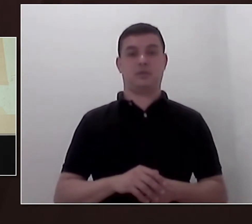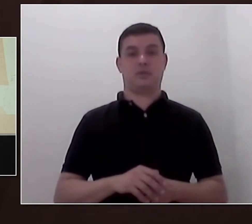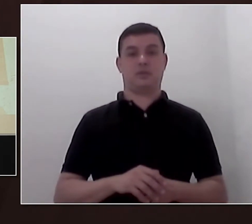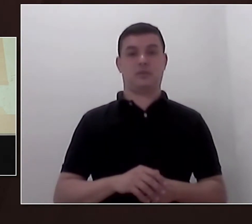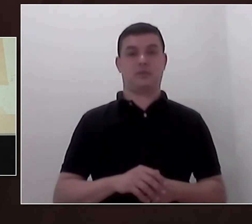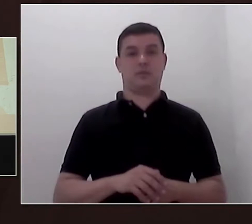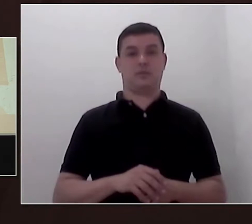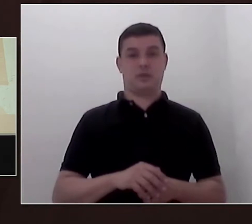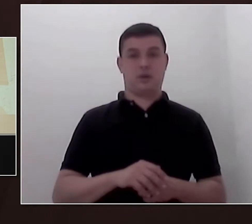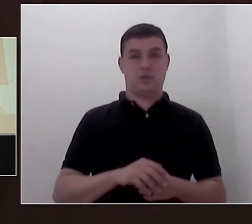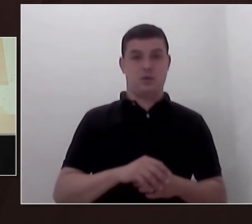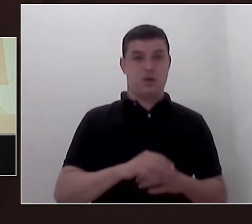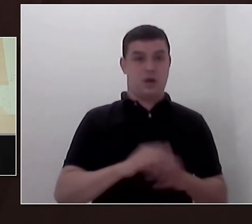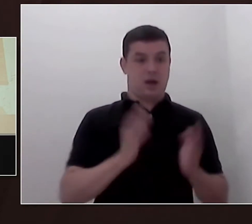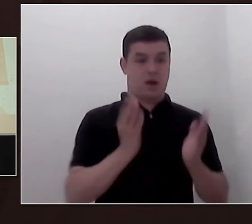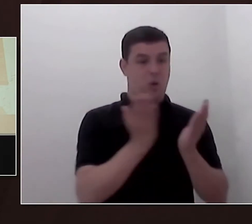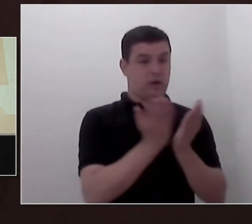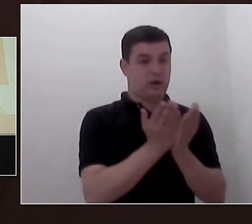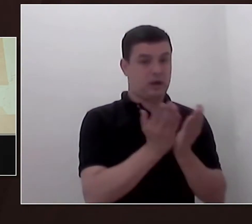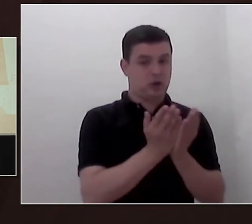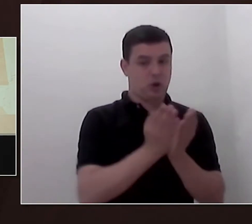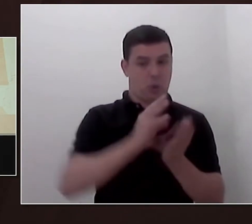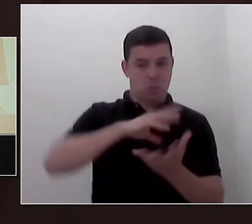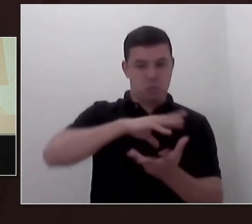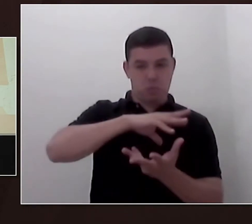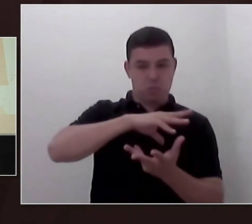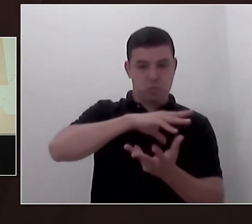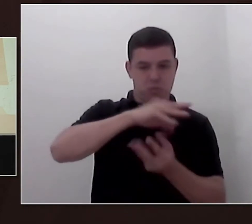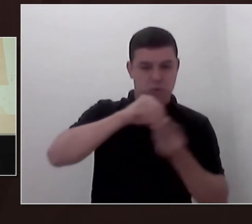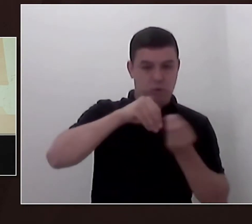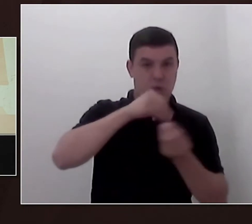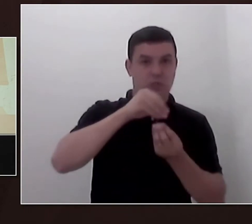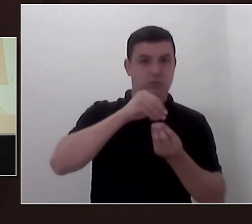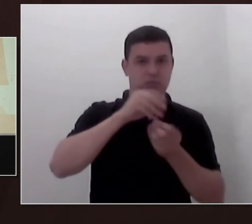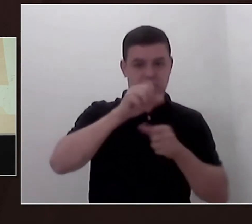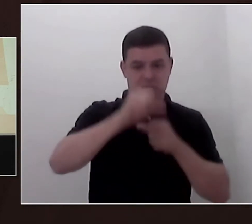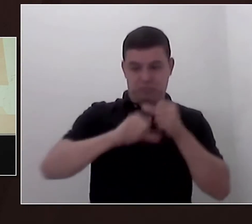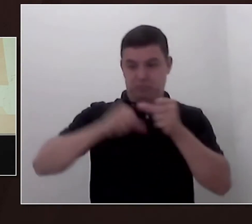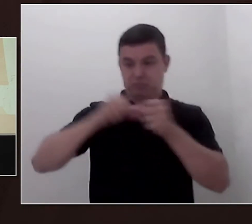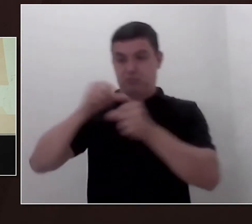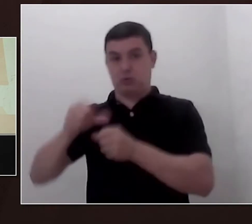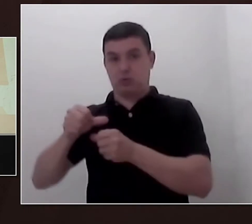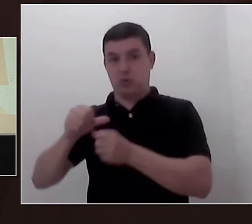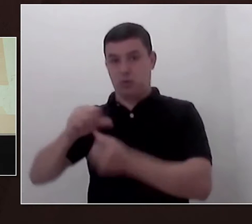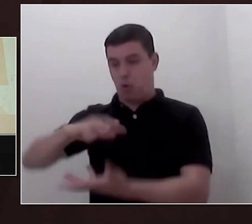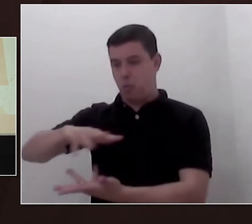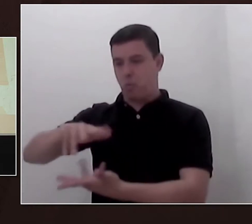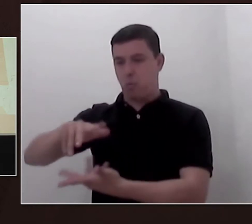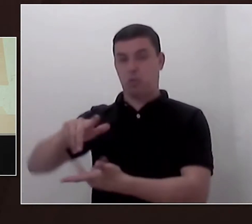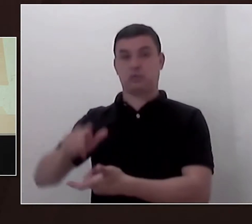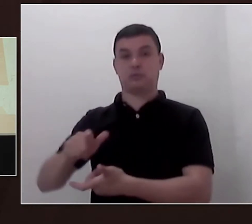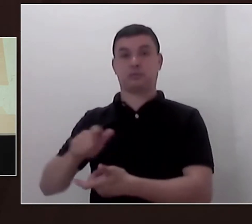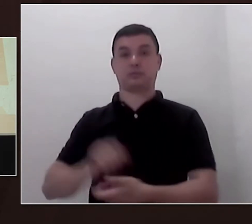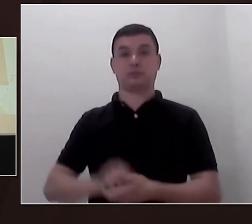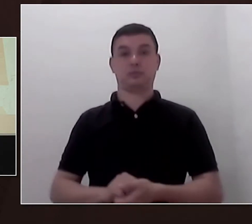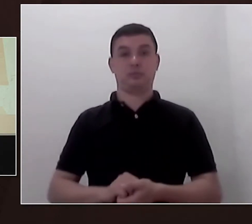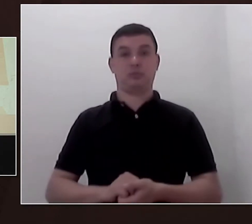se encaixar no sistema do judaísmo. O vinho novo foi colocado em odres